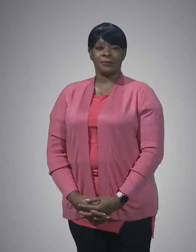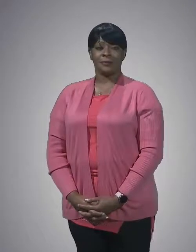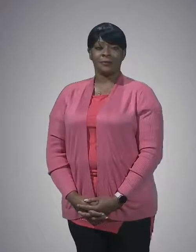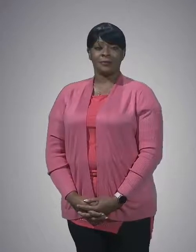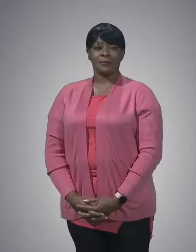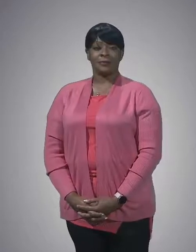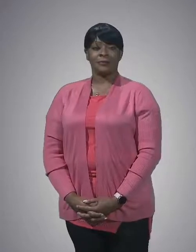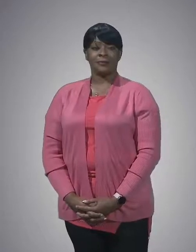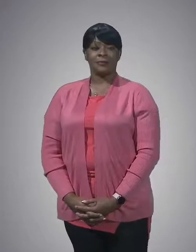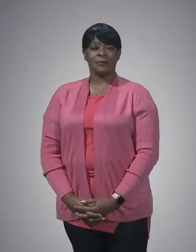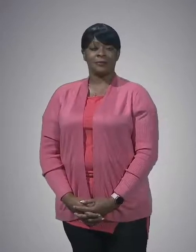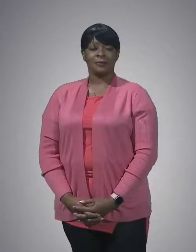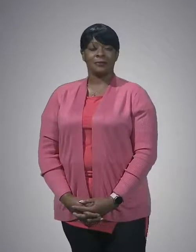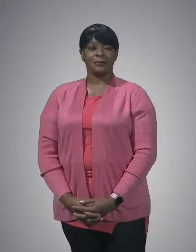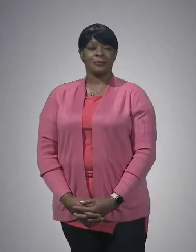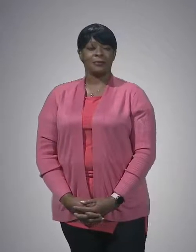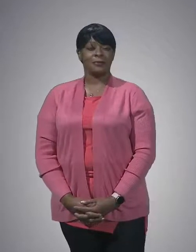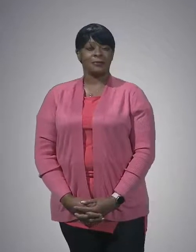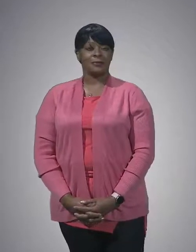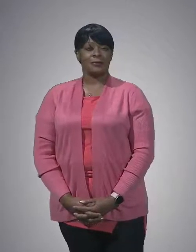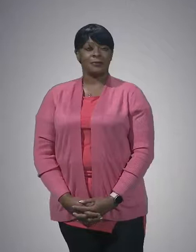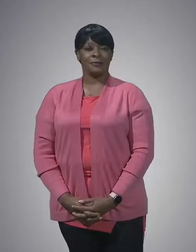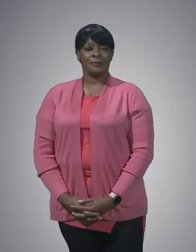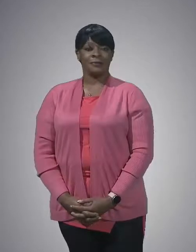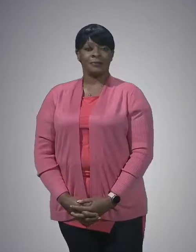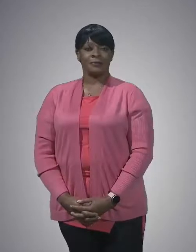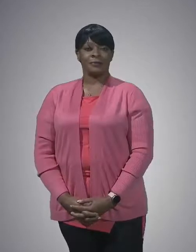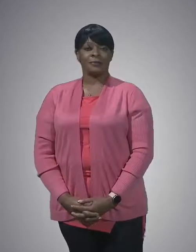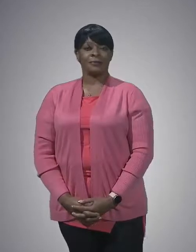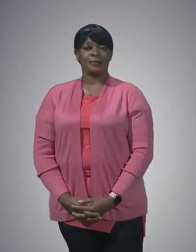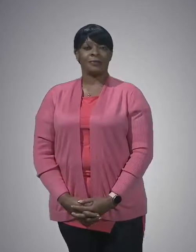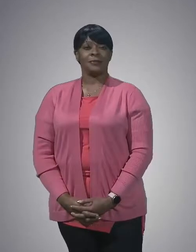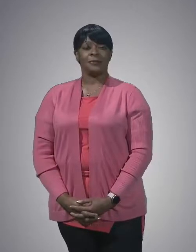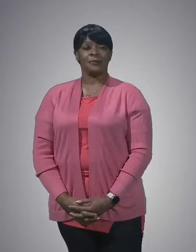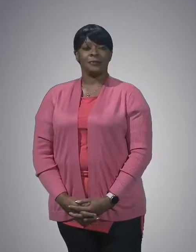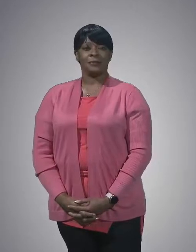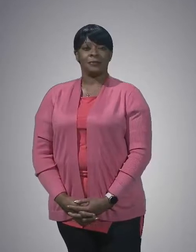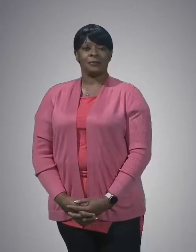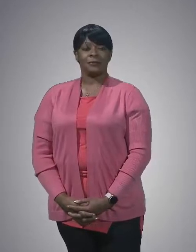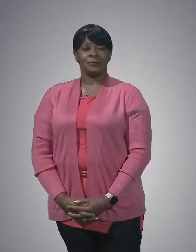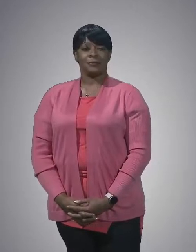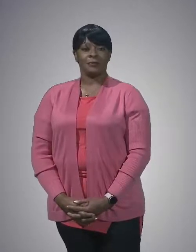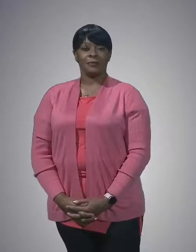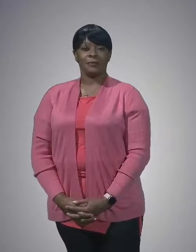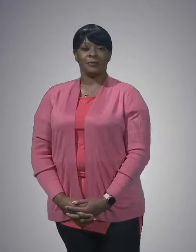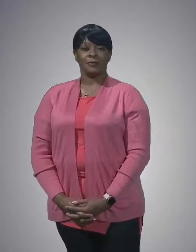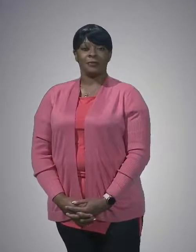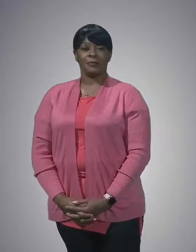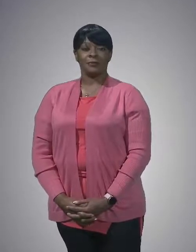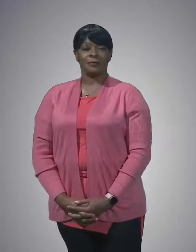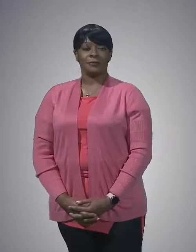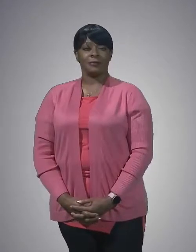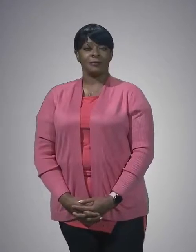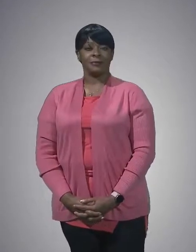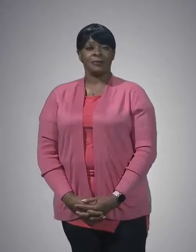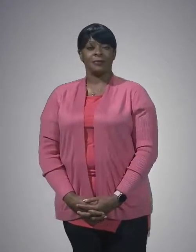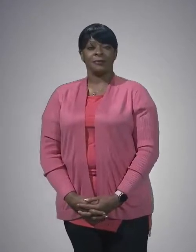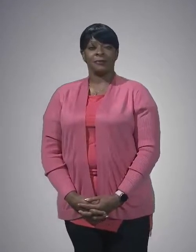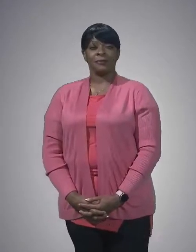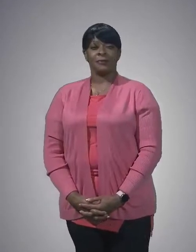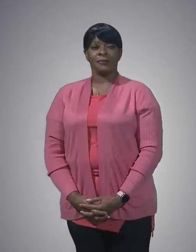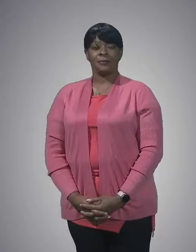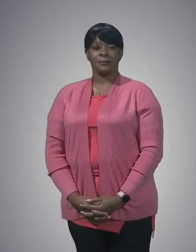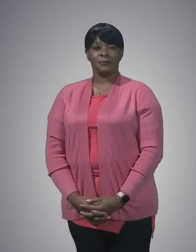circunstancia de la pandemia. Tenemos que continuar con las recomendaciones y los protocolos sanitarios que nos